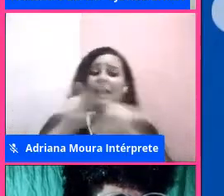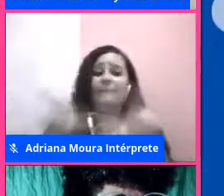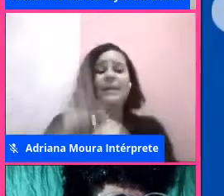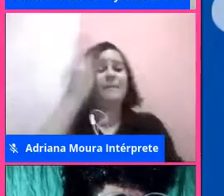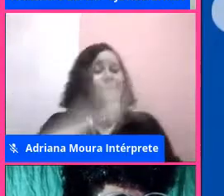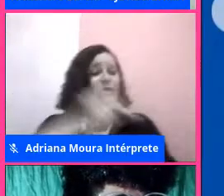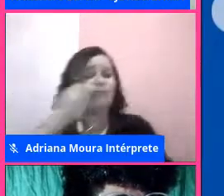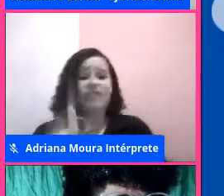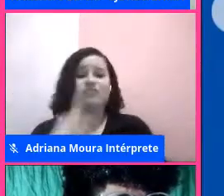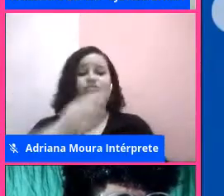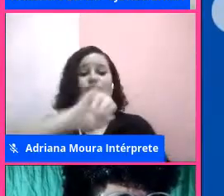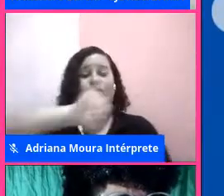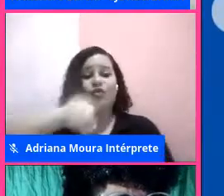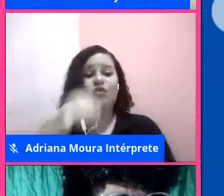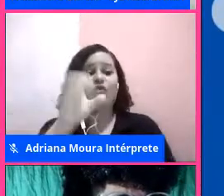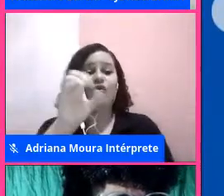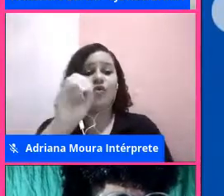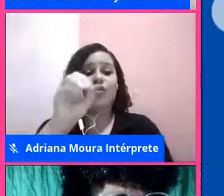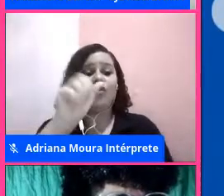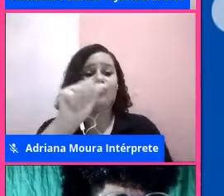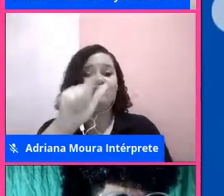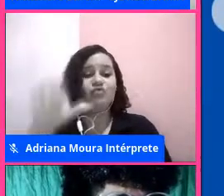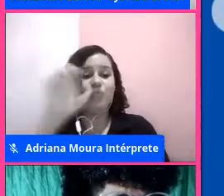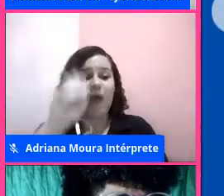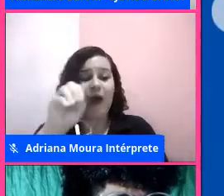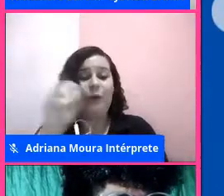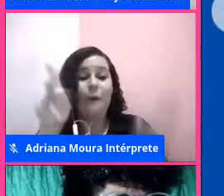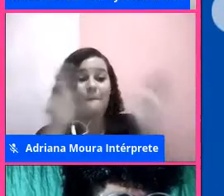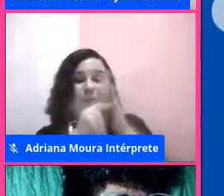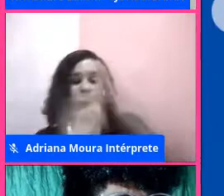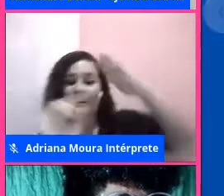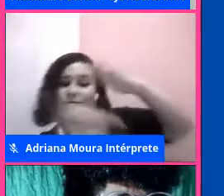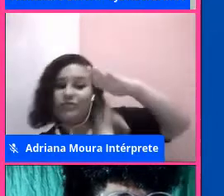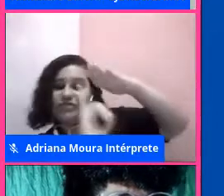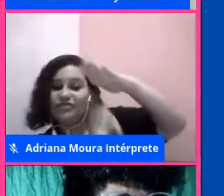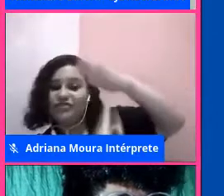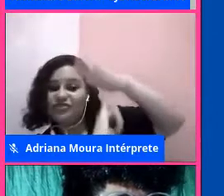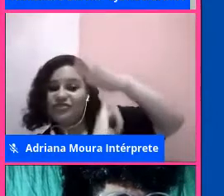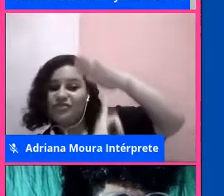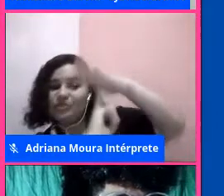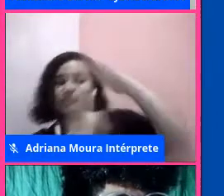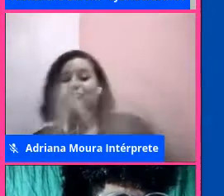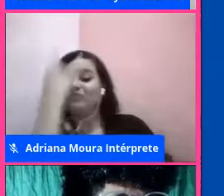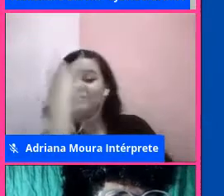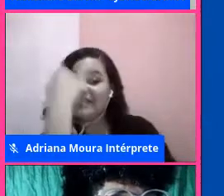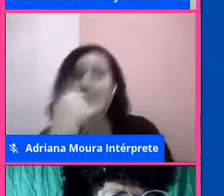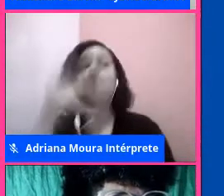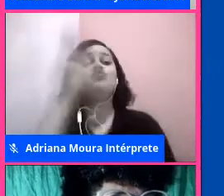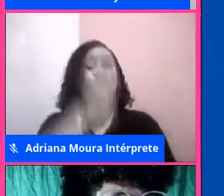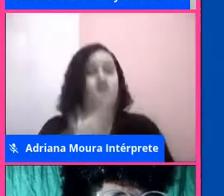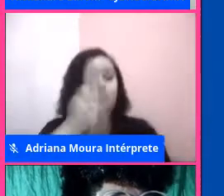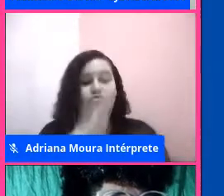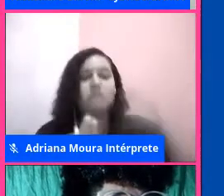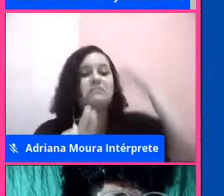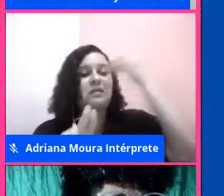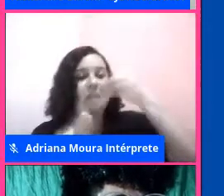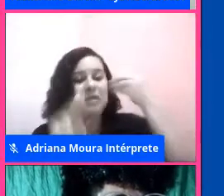aí, mostrando também, fizemos teste, que ele consegue pegar até alturas mais superiores, como, por exemplo,